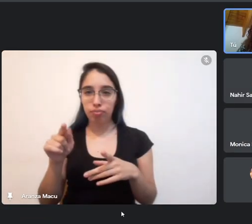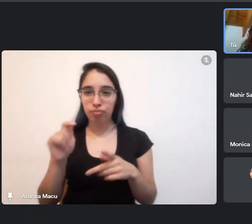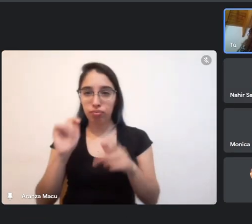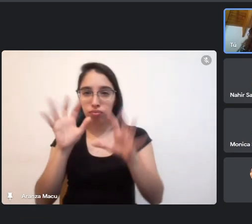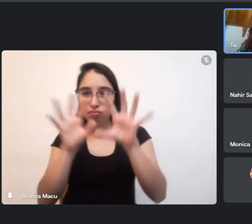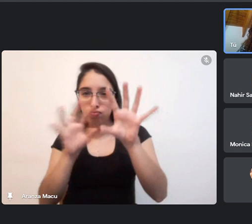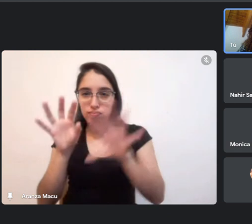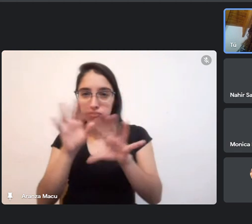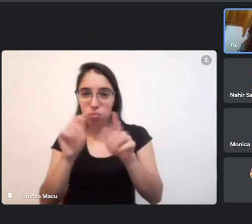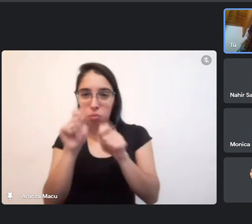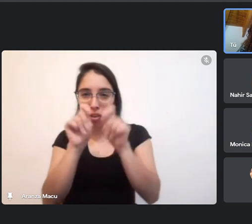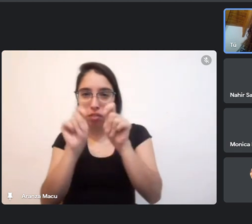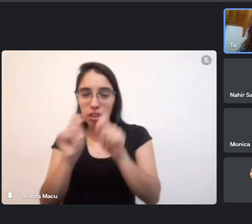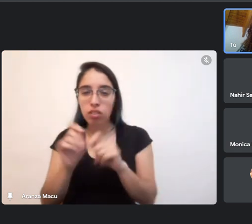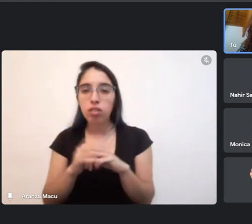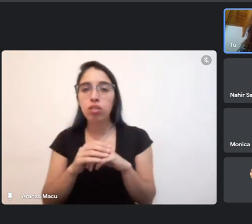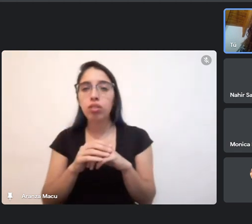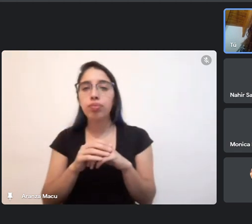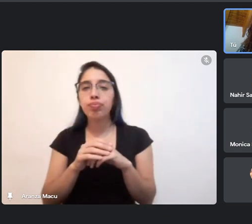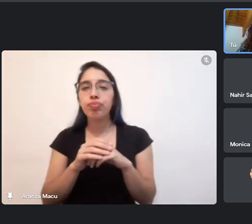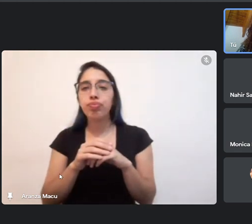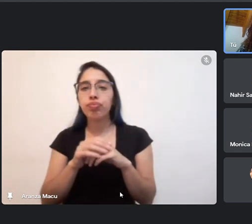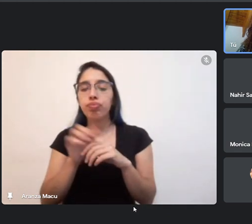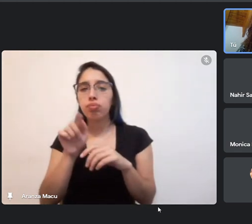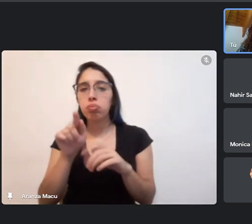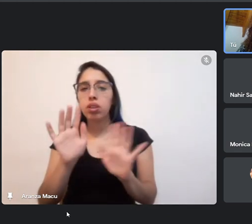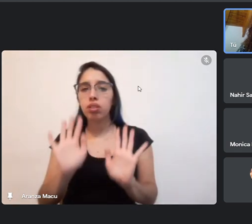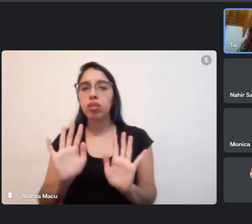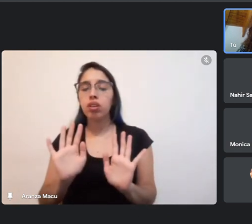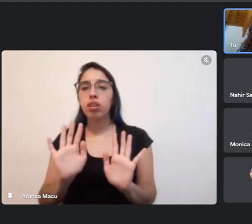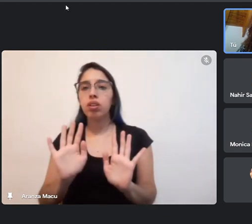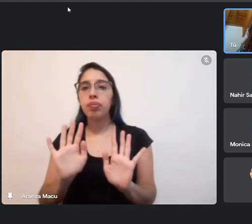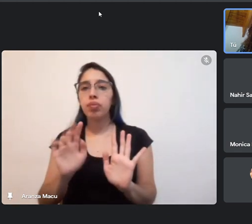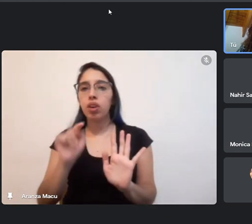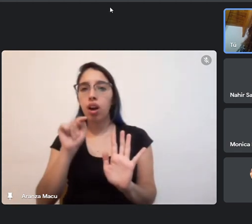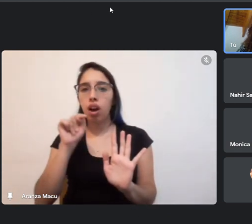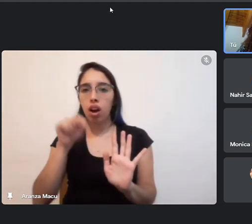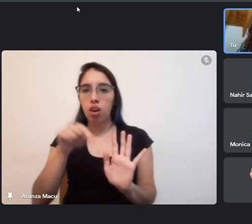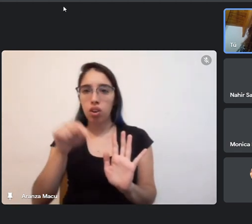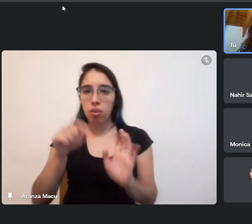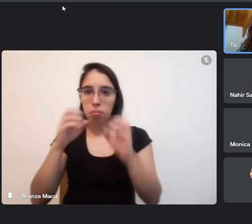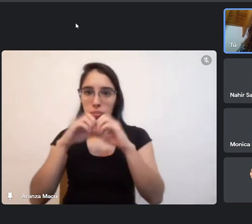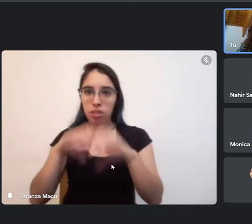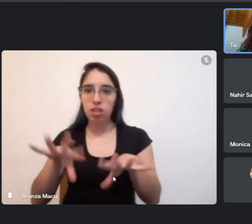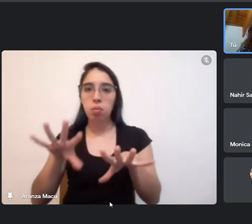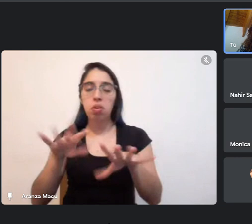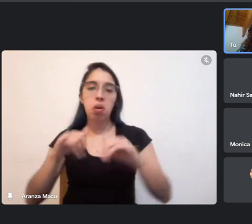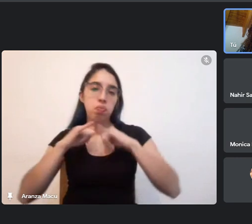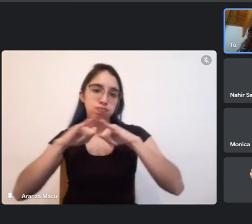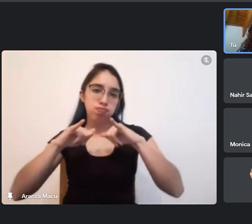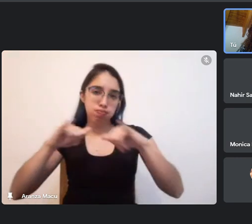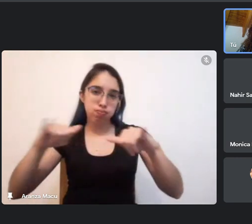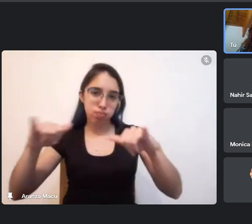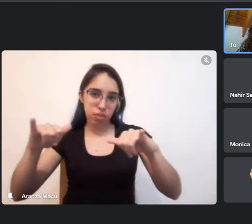Bien, acá vamos a comenzar con alguna información importante.